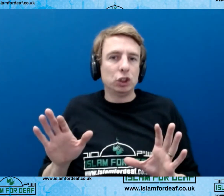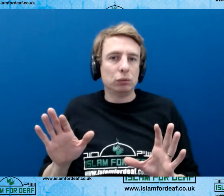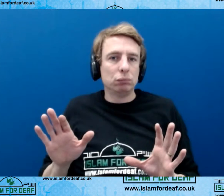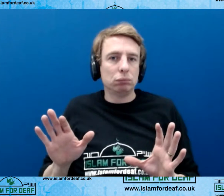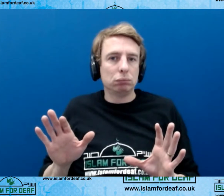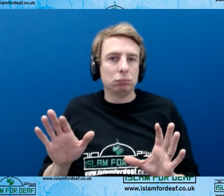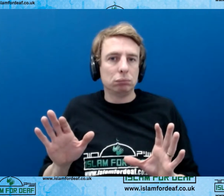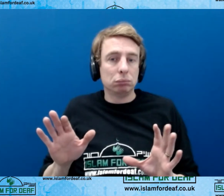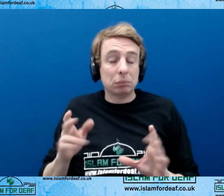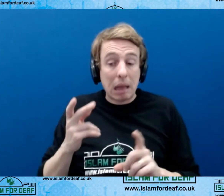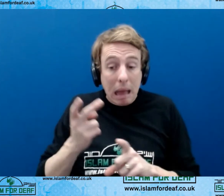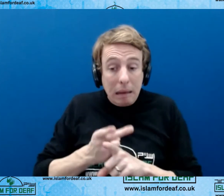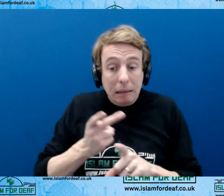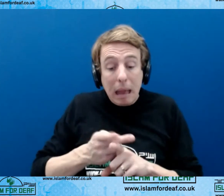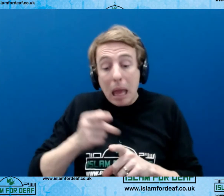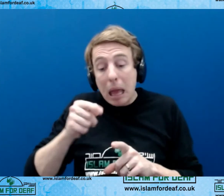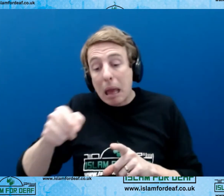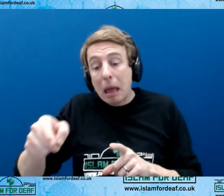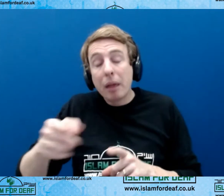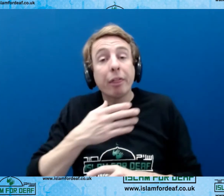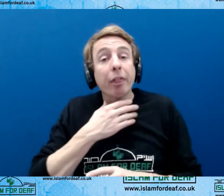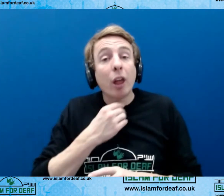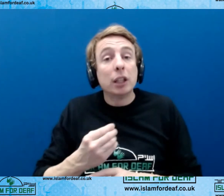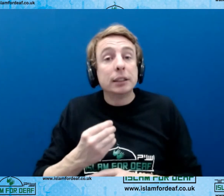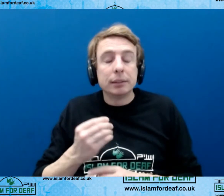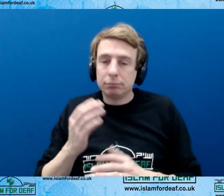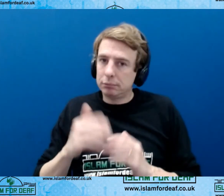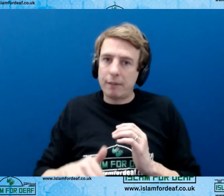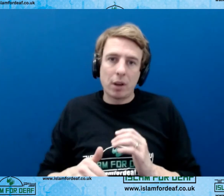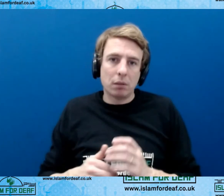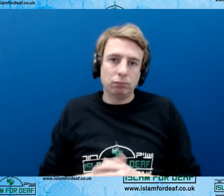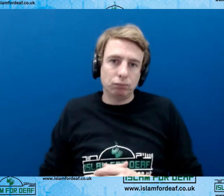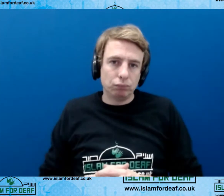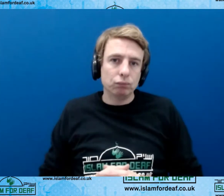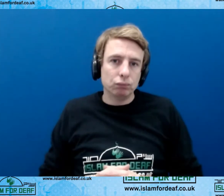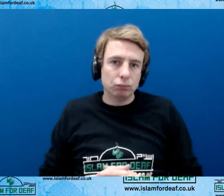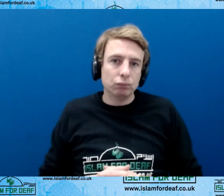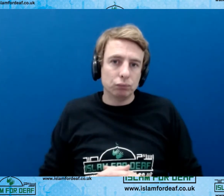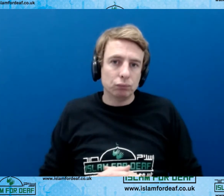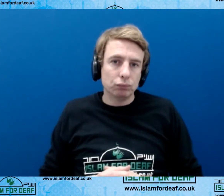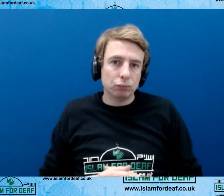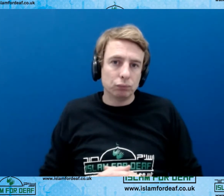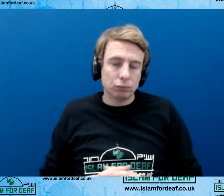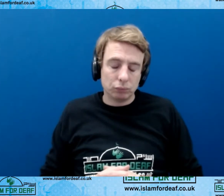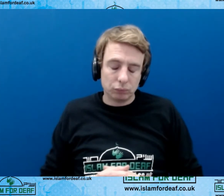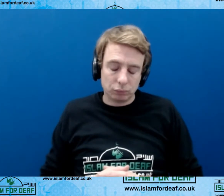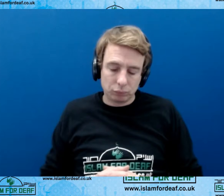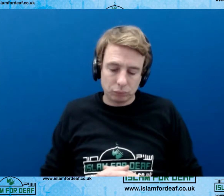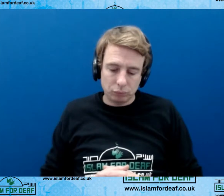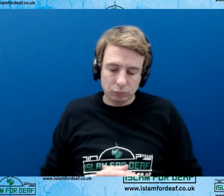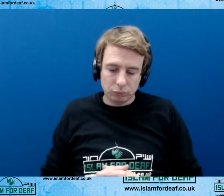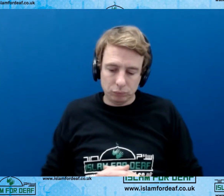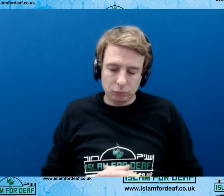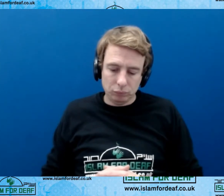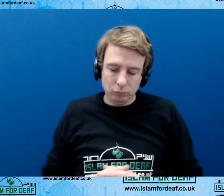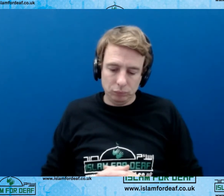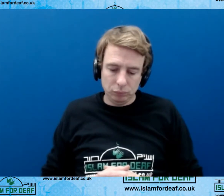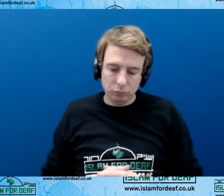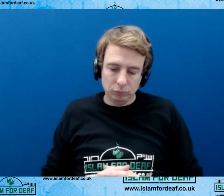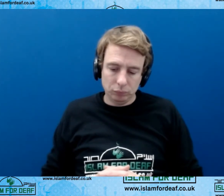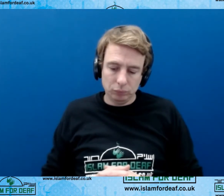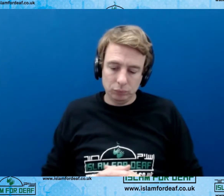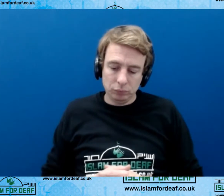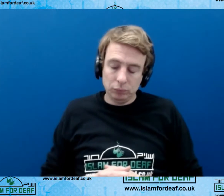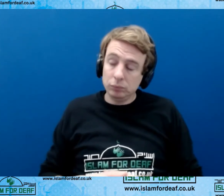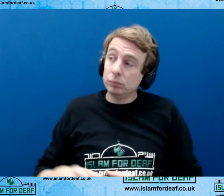على منه وفضله وعظيم عطائه لك. And then Allah the Most High says, therefore turn in